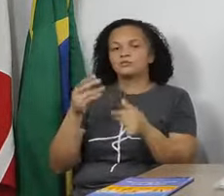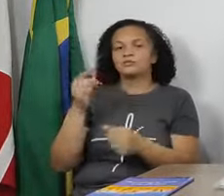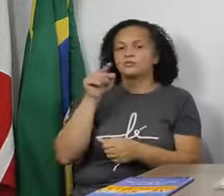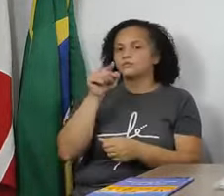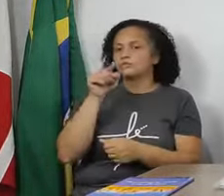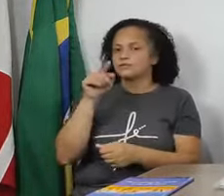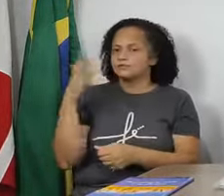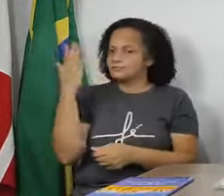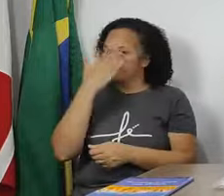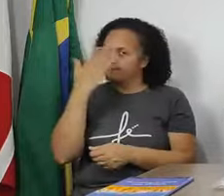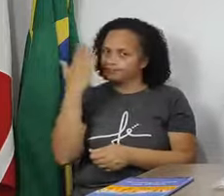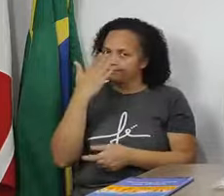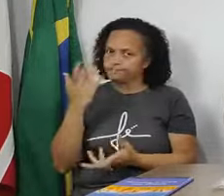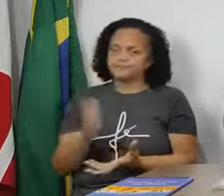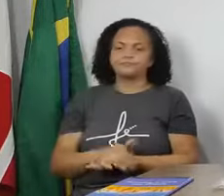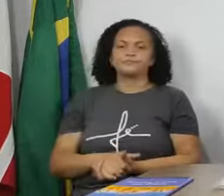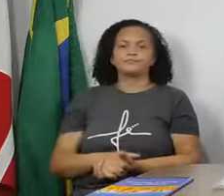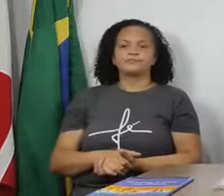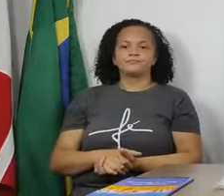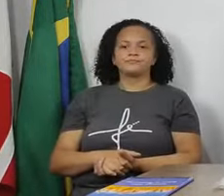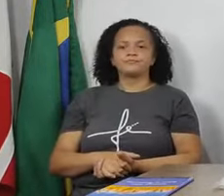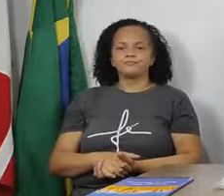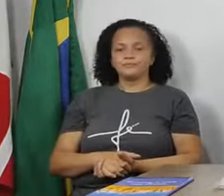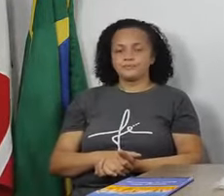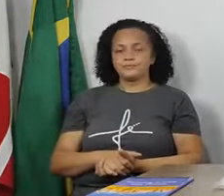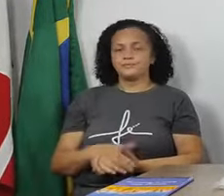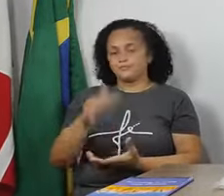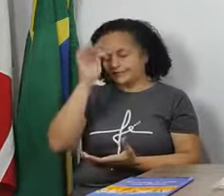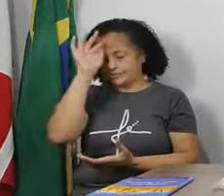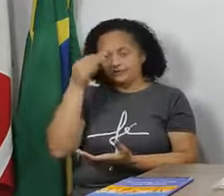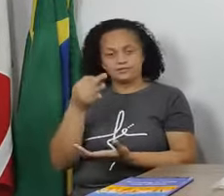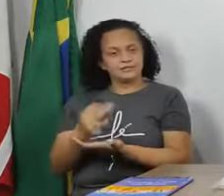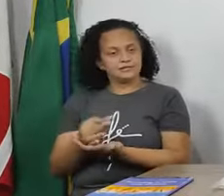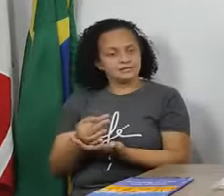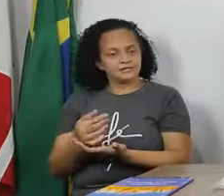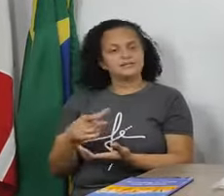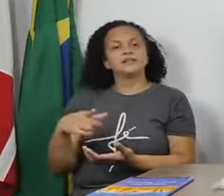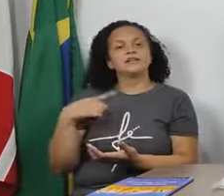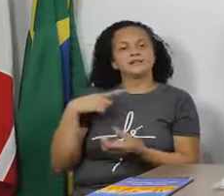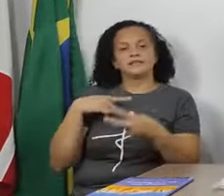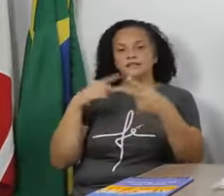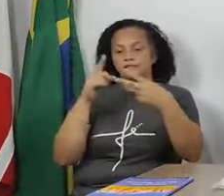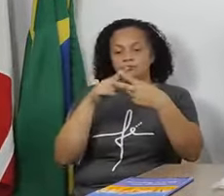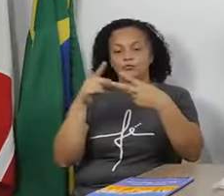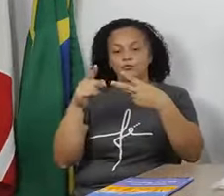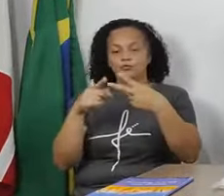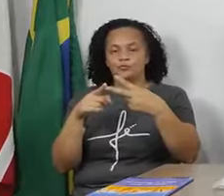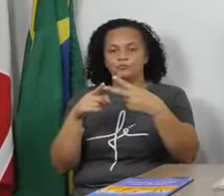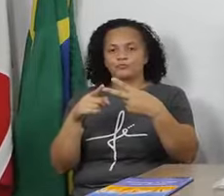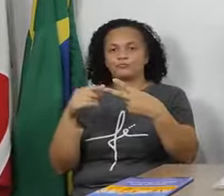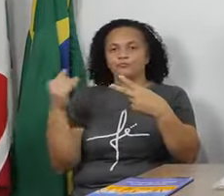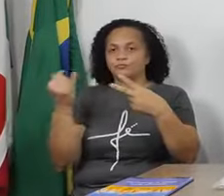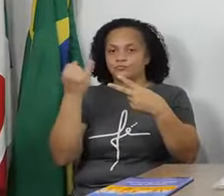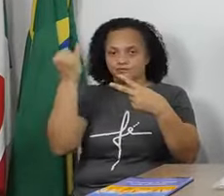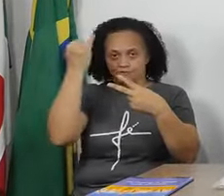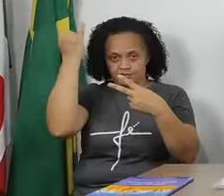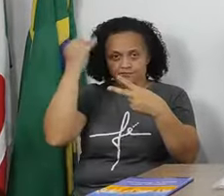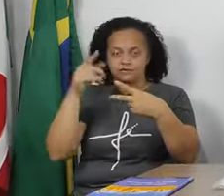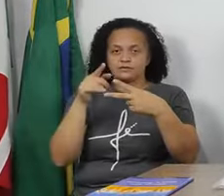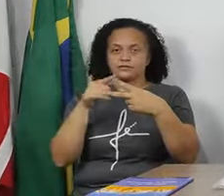ela é composta por dois elementos fundamentais, segundo Hebreus 11:1, né? A